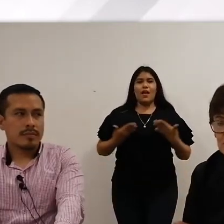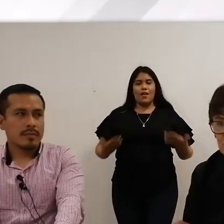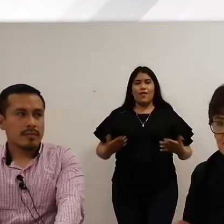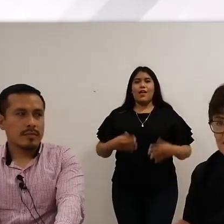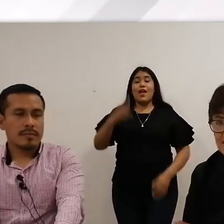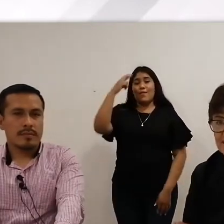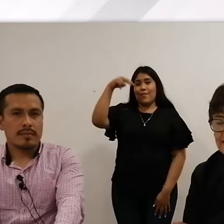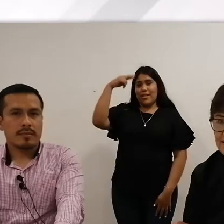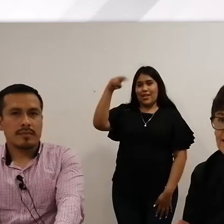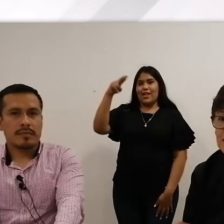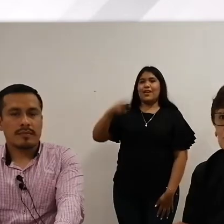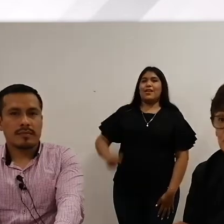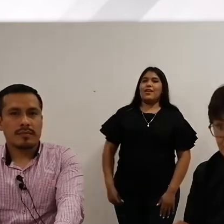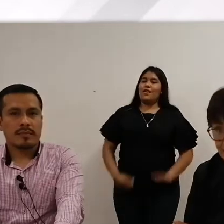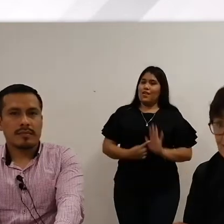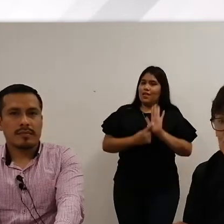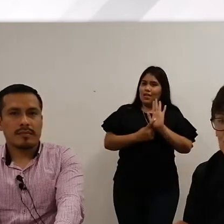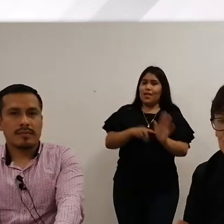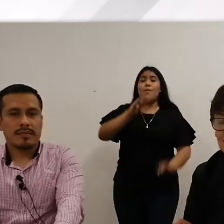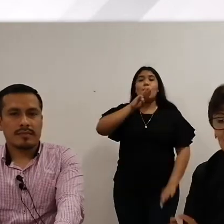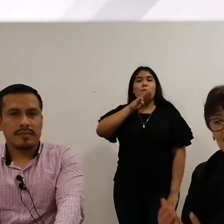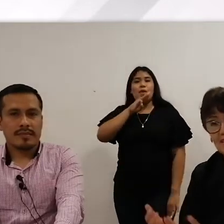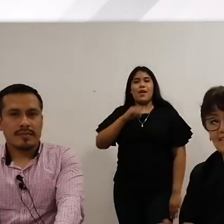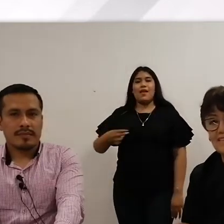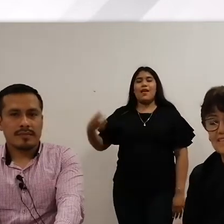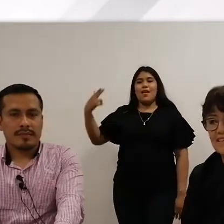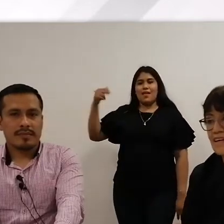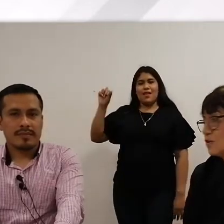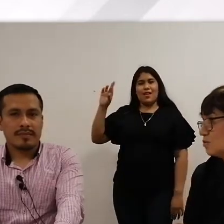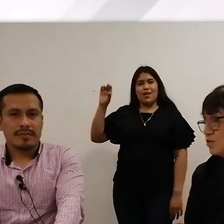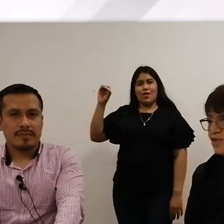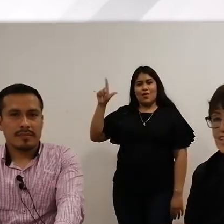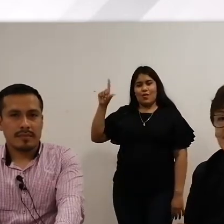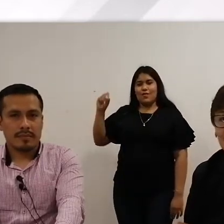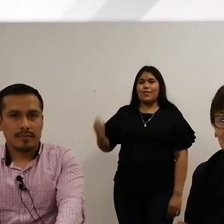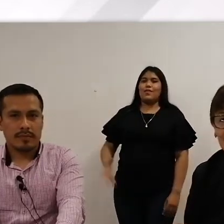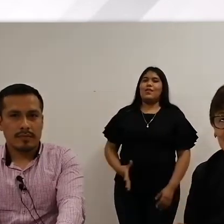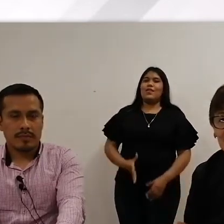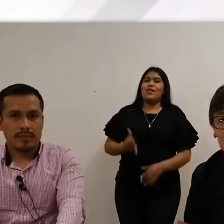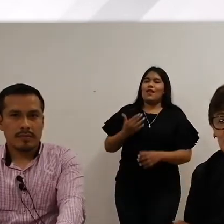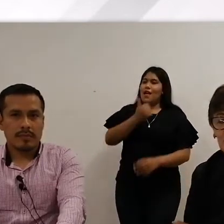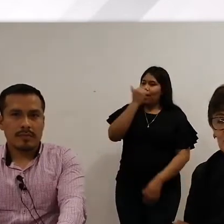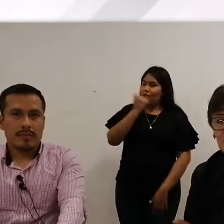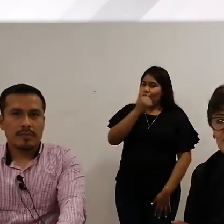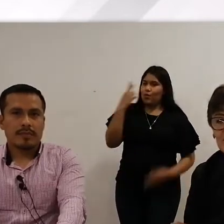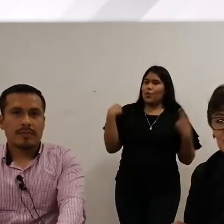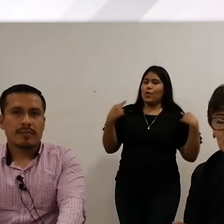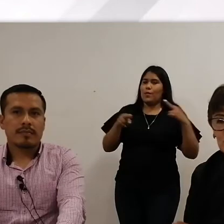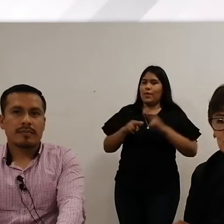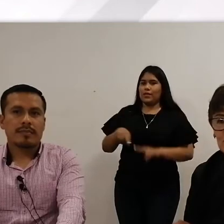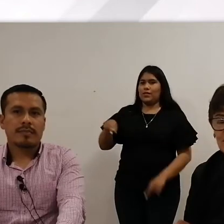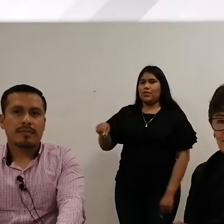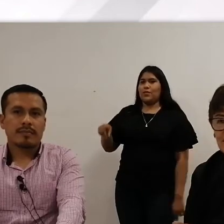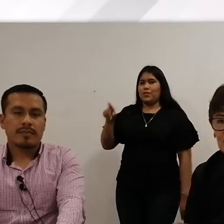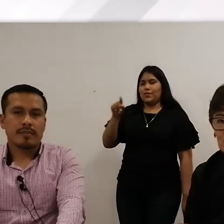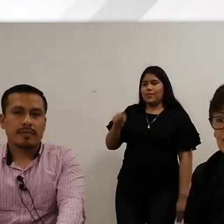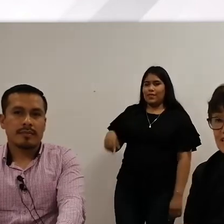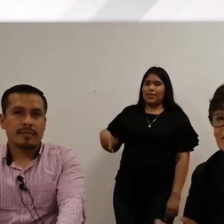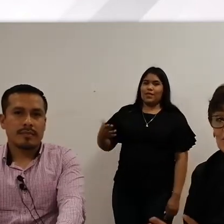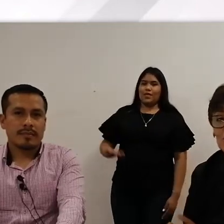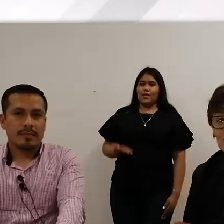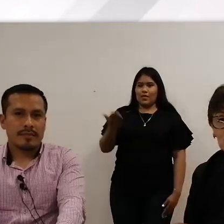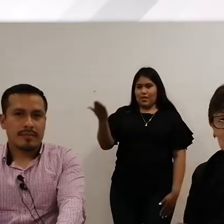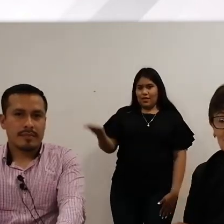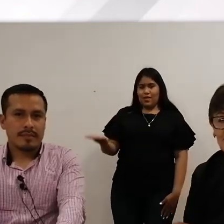apoyar Pilar Rodríguez. Ella es mamá de Harold, este alumno del maestro que nos